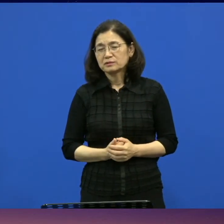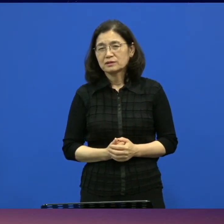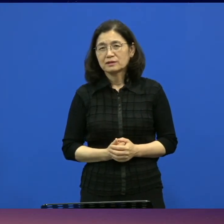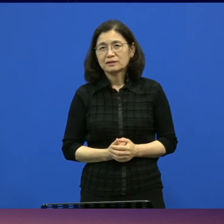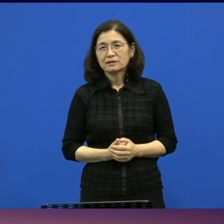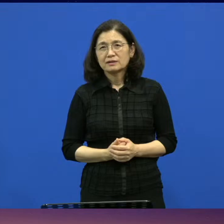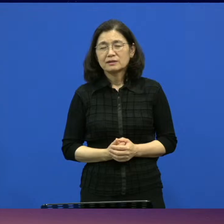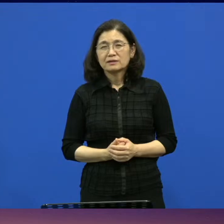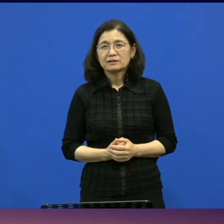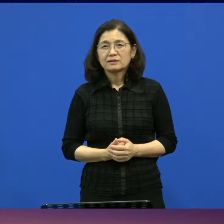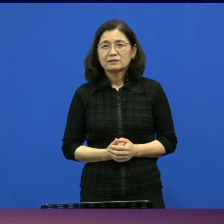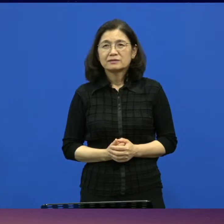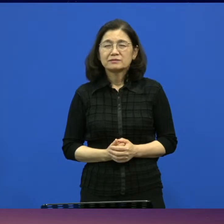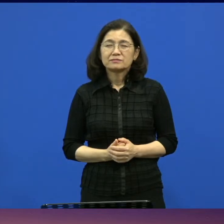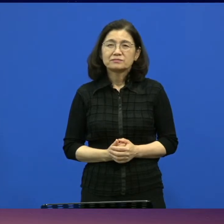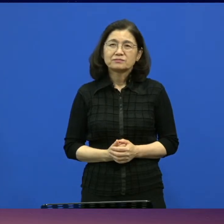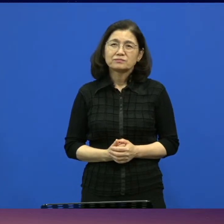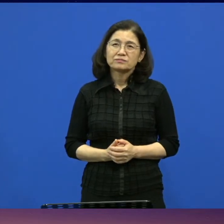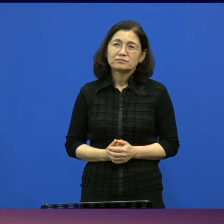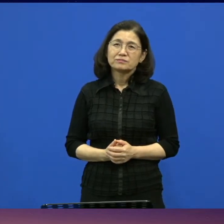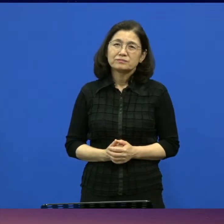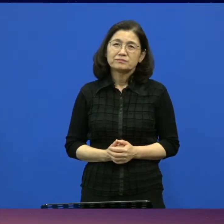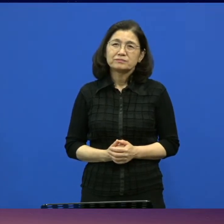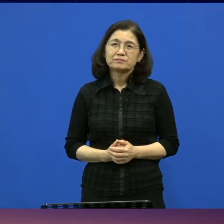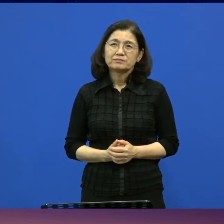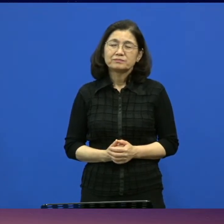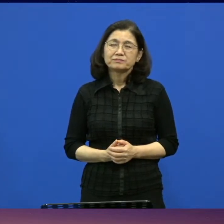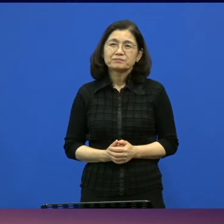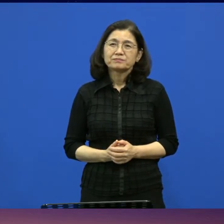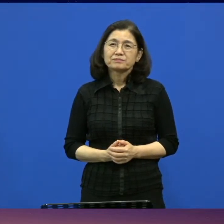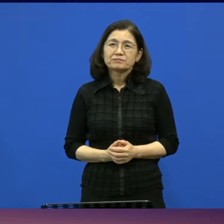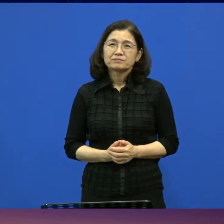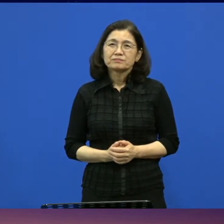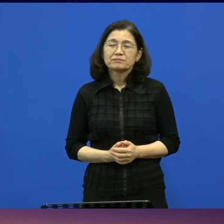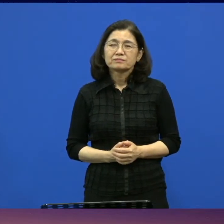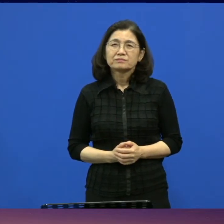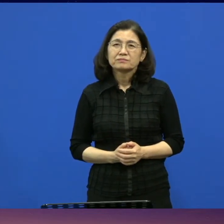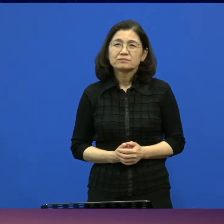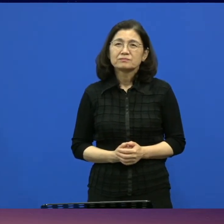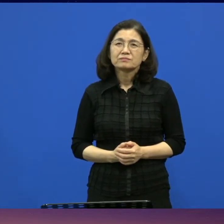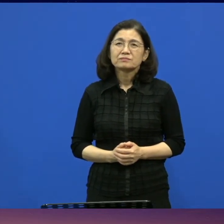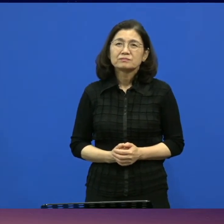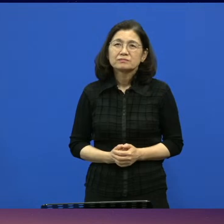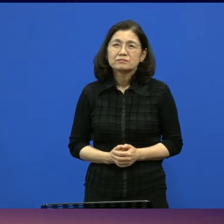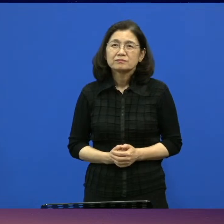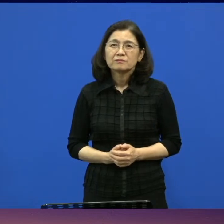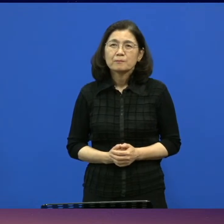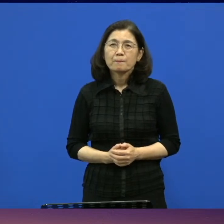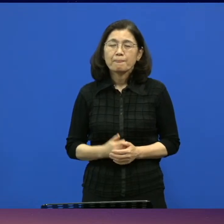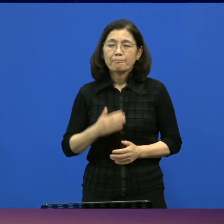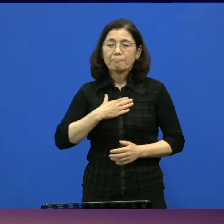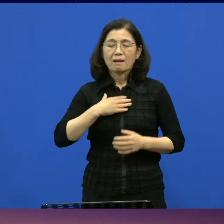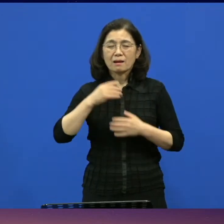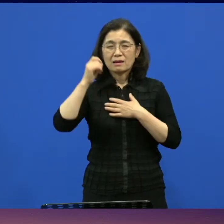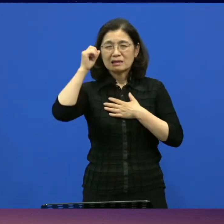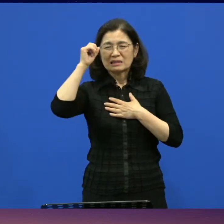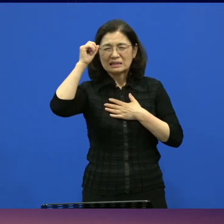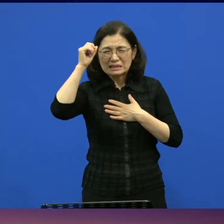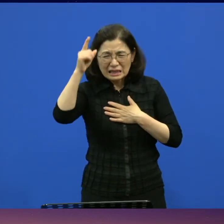그건 미스테이크예요, 여러분. 말도 안 되는 얘기예요, 여러분. 뭘 대단한 것처럼 포장을 해요,